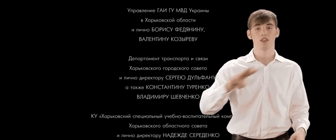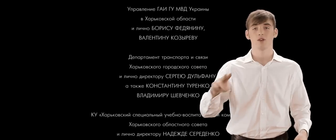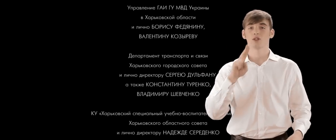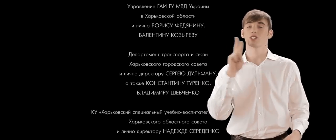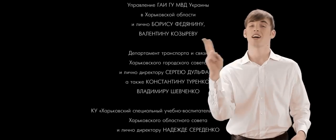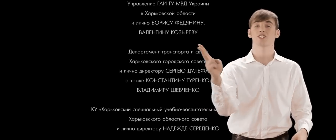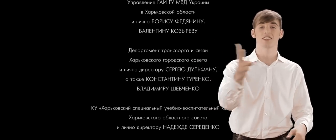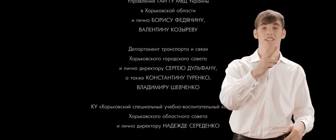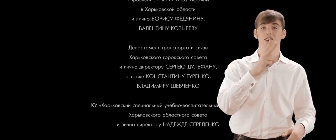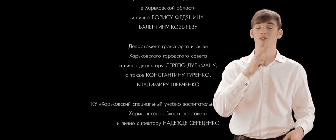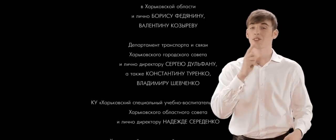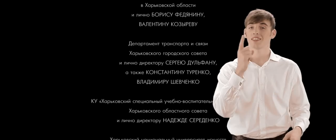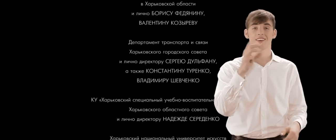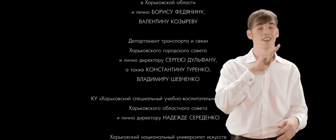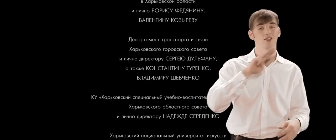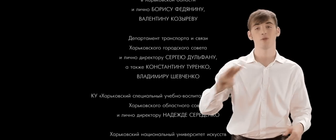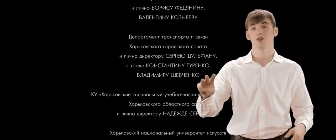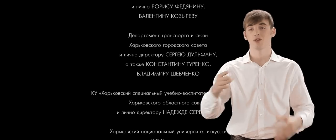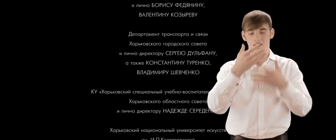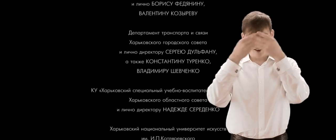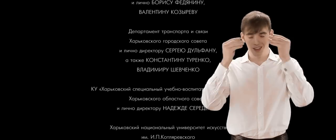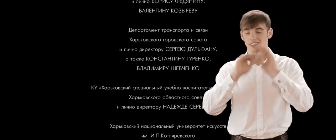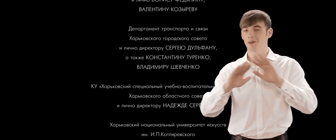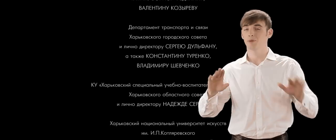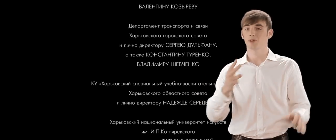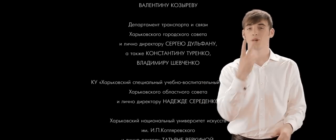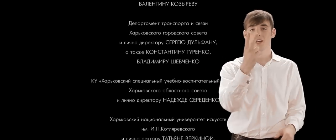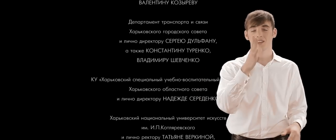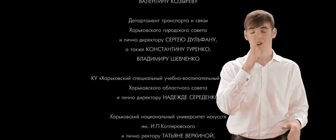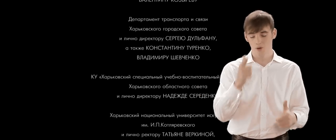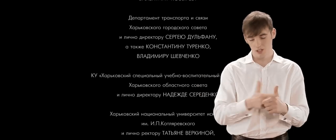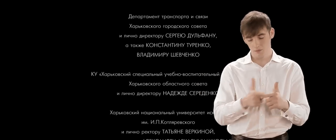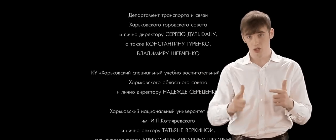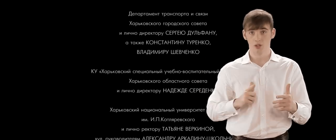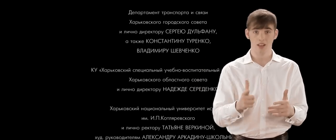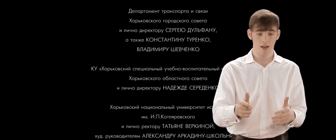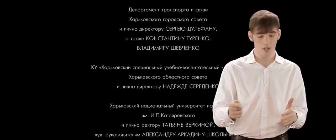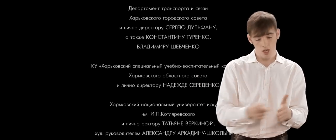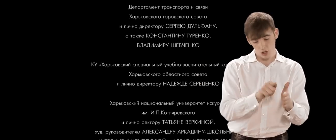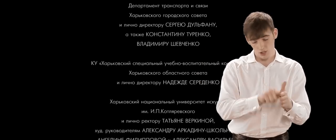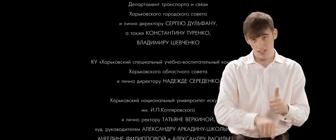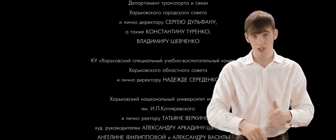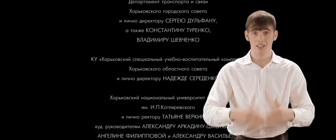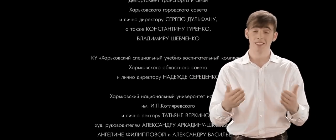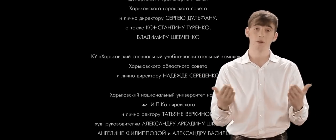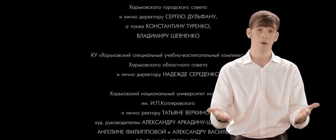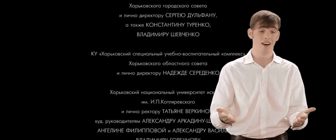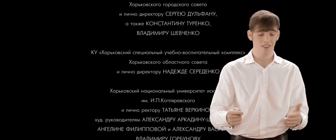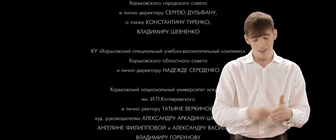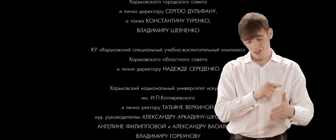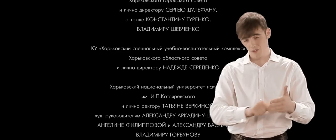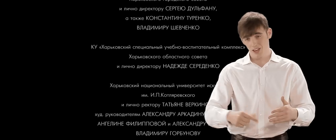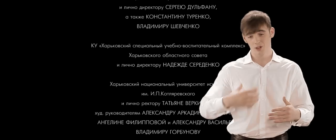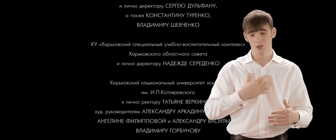одну минуту. Я же за два года ни одной минуты не забуду. Два года между нами, что значит для